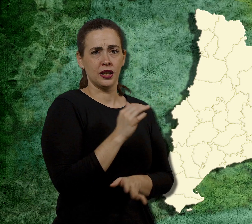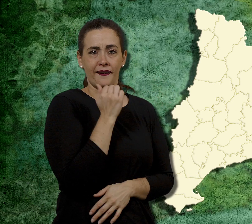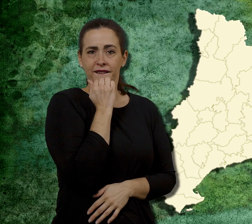com mostres del passat industrial, com la fàbrica tèxtil Gallifa i un entorn natural envejable.